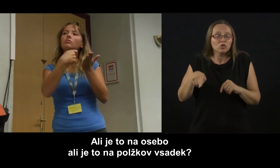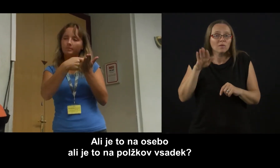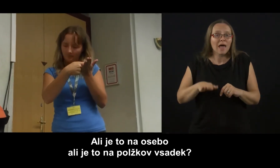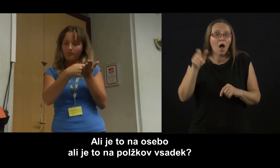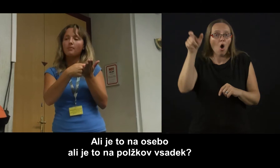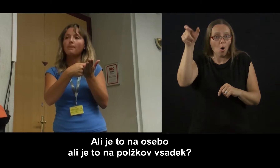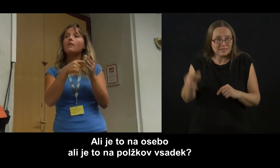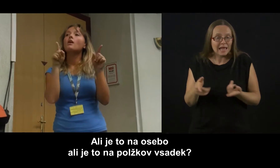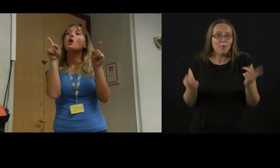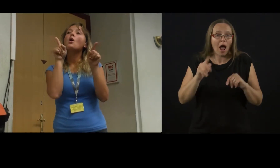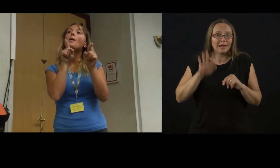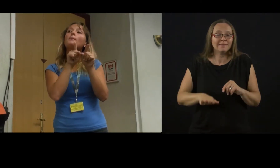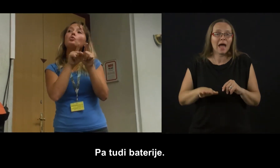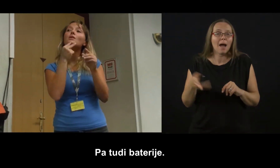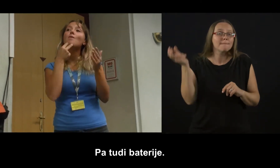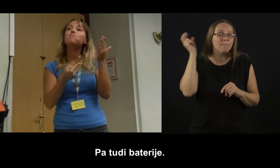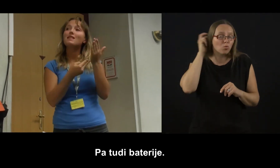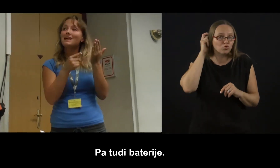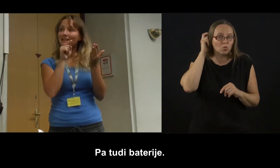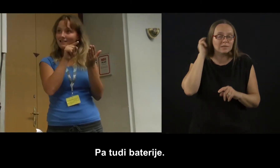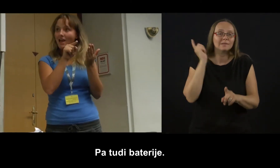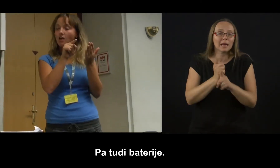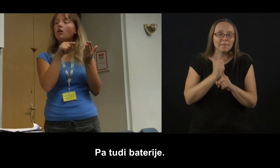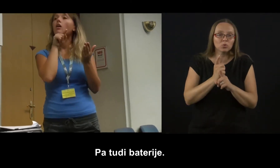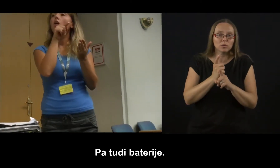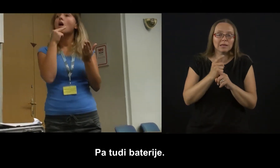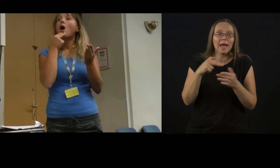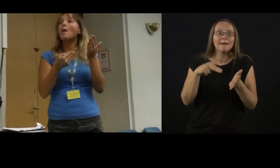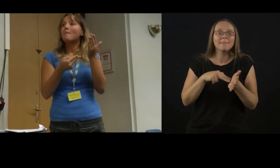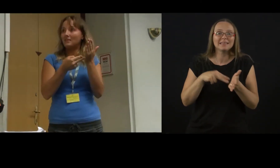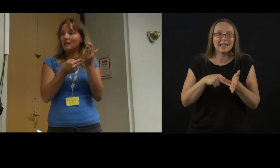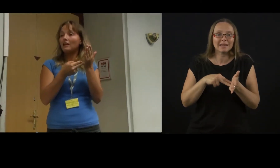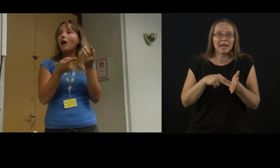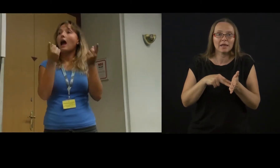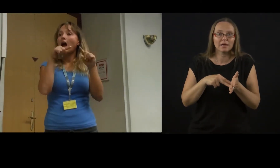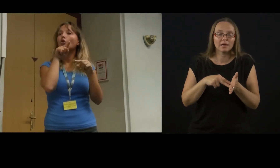osebo ali je to na polškov usadek. Pa tudi baterije,